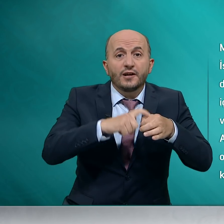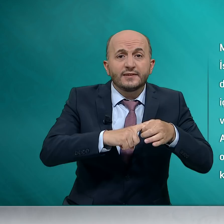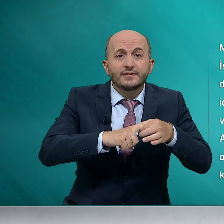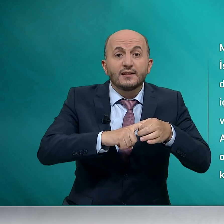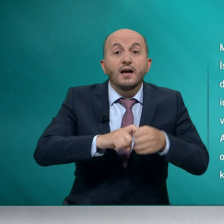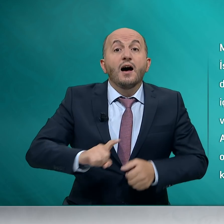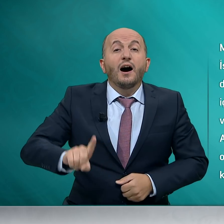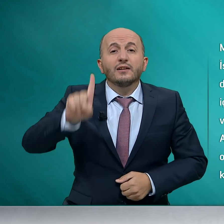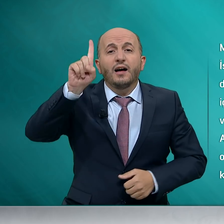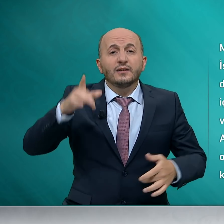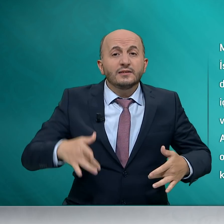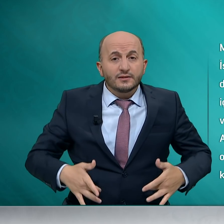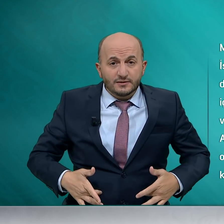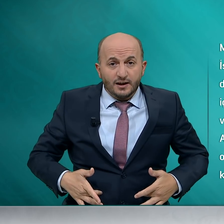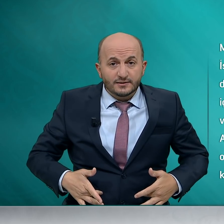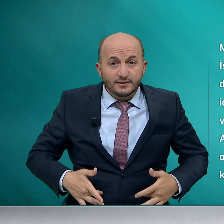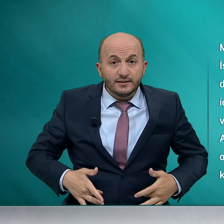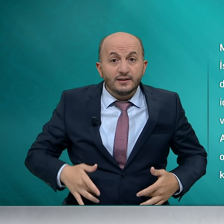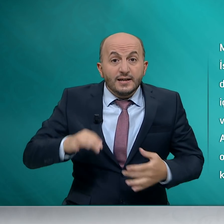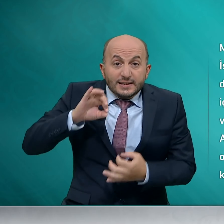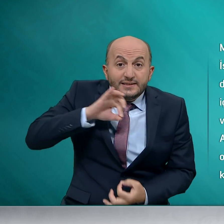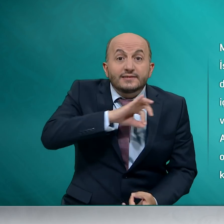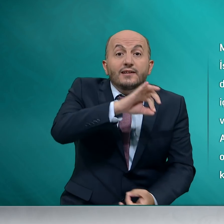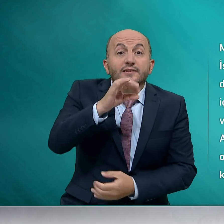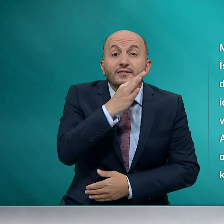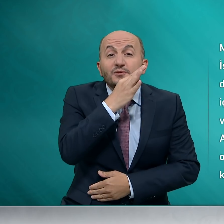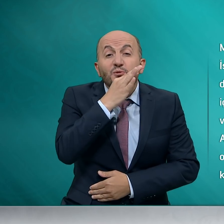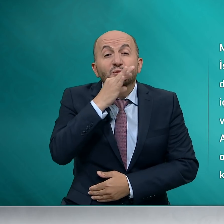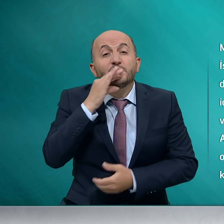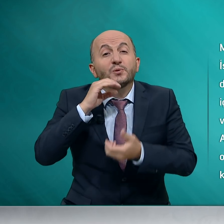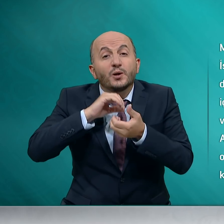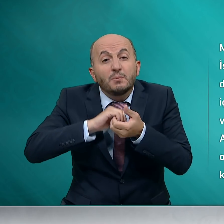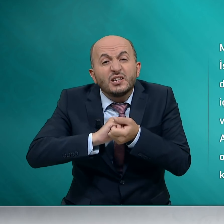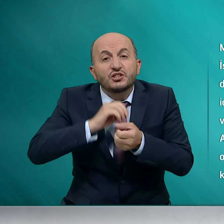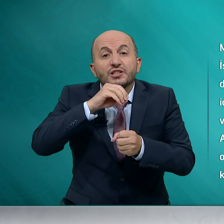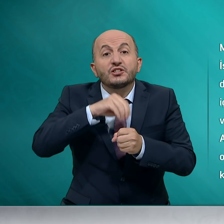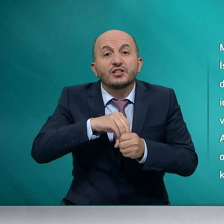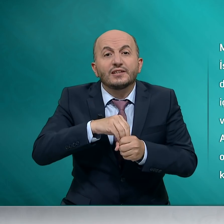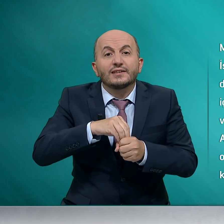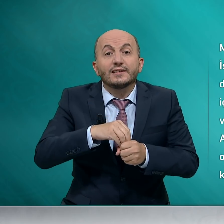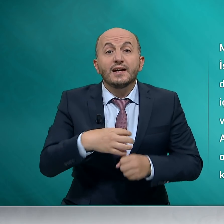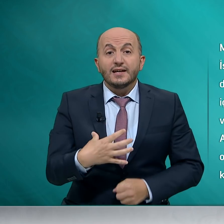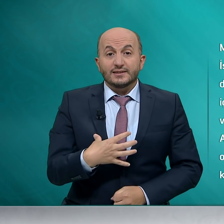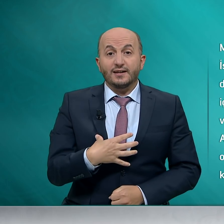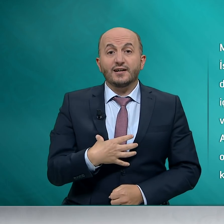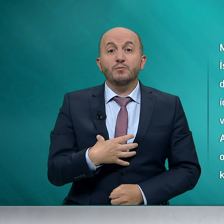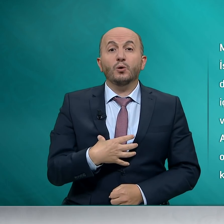Hicret, Allah'ın rızası, insanlığın huzur ve barışı için sahip